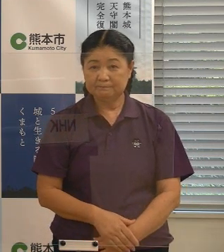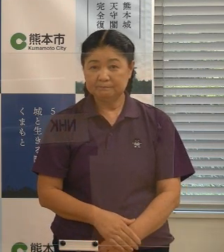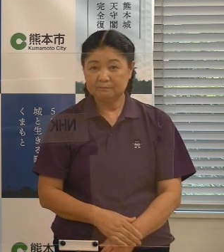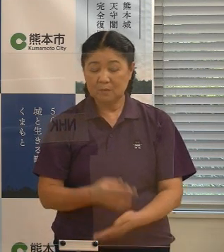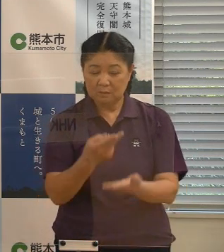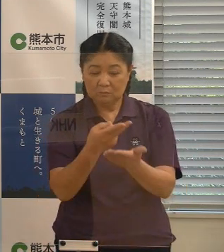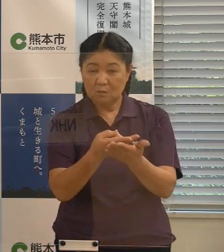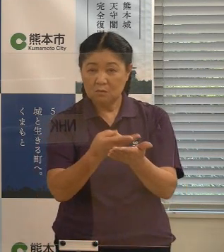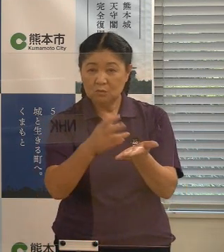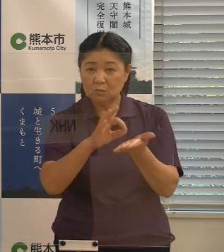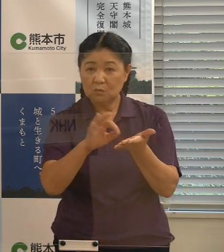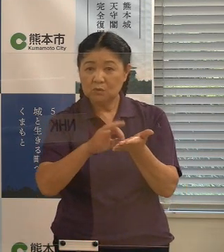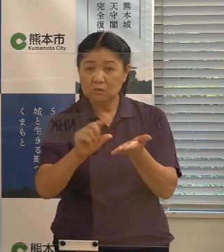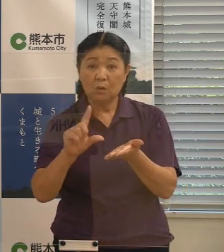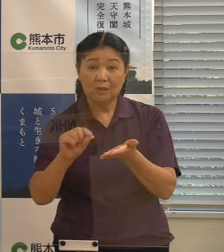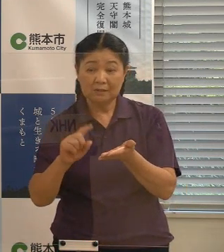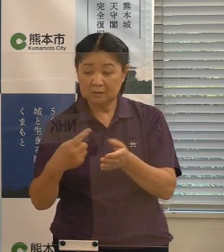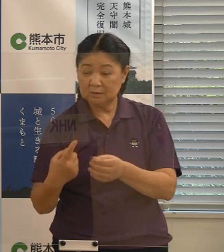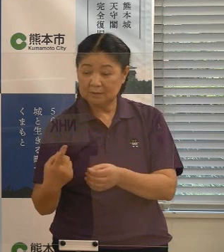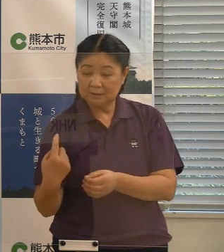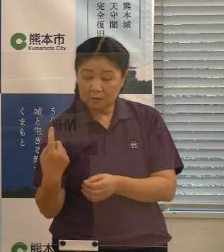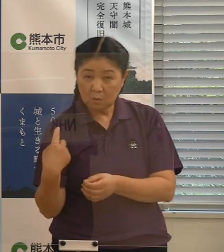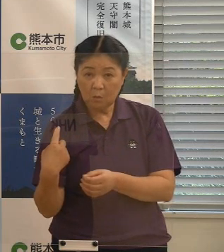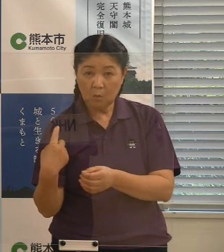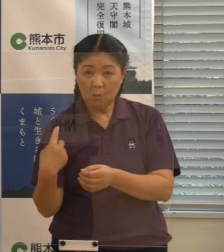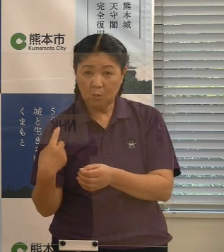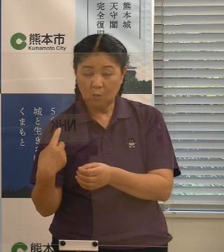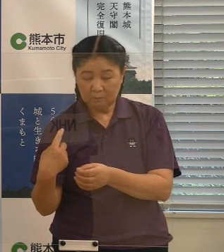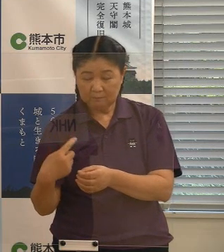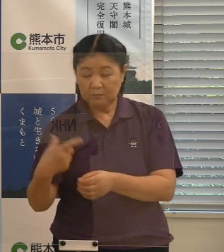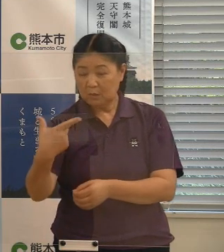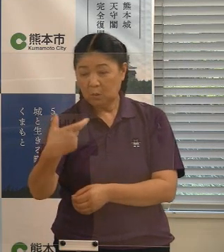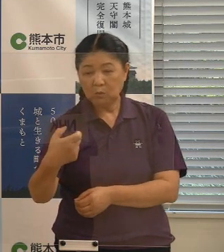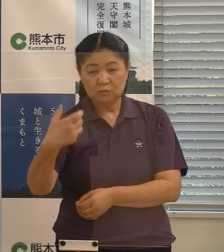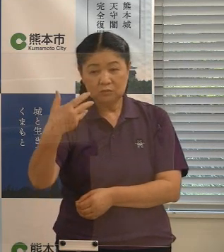病床使用率は昨日18日時点で